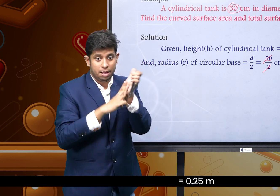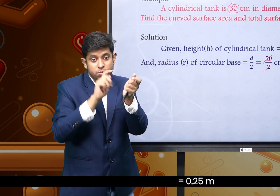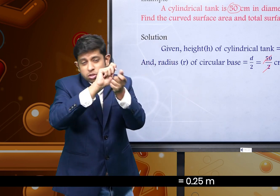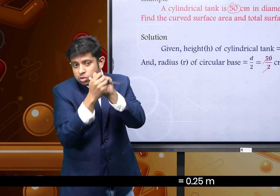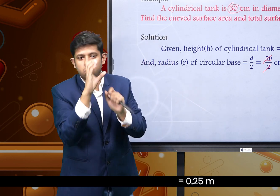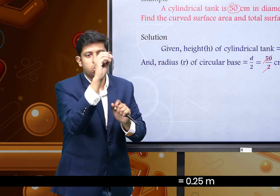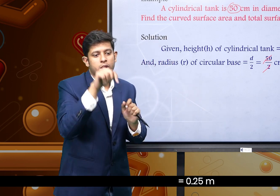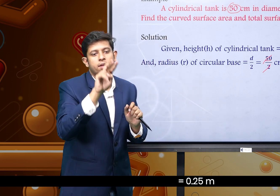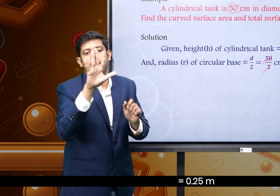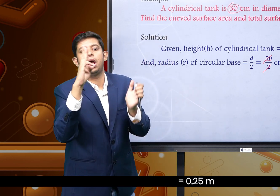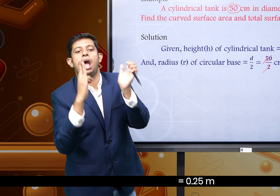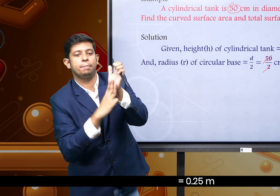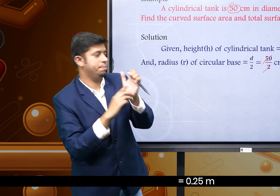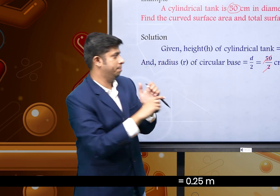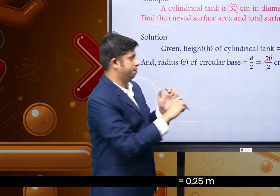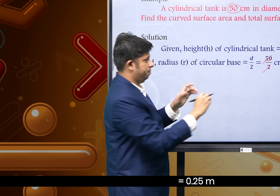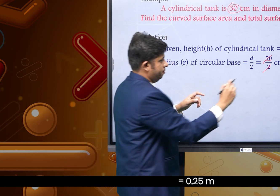बरोबर 0.23 मीटर।